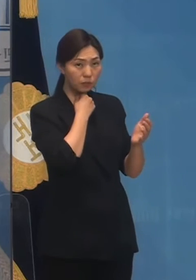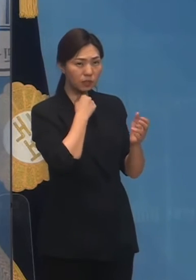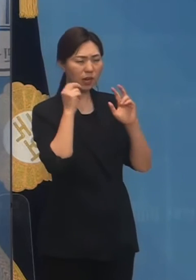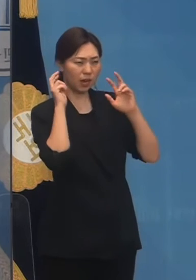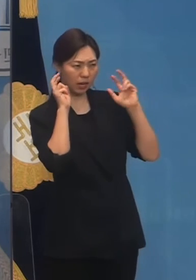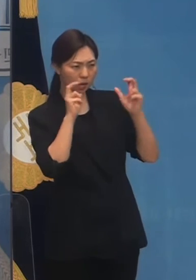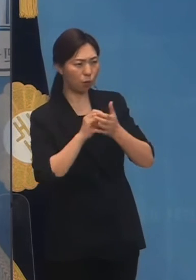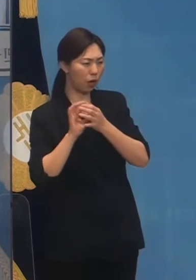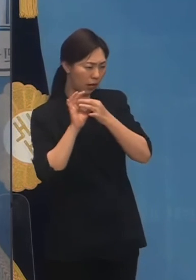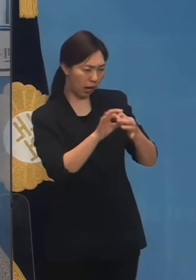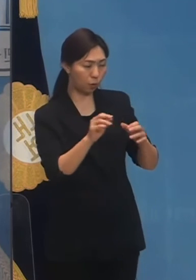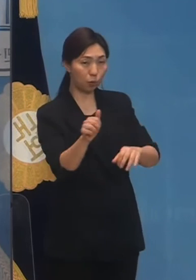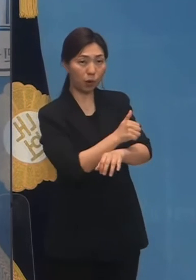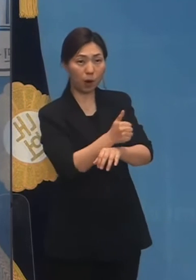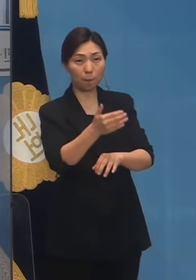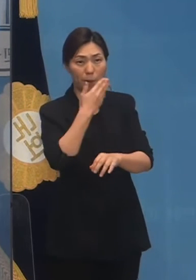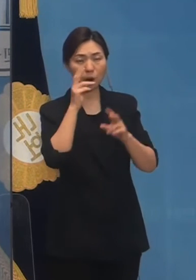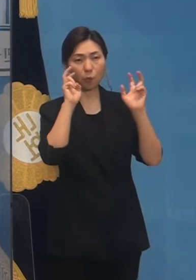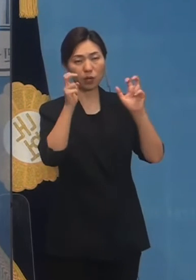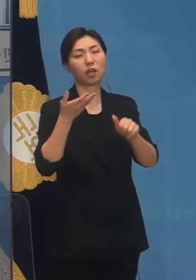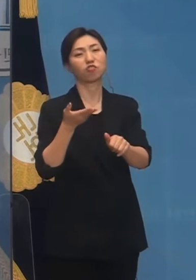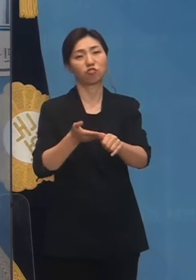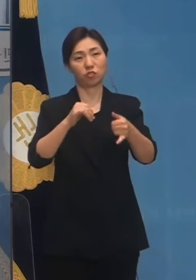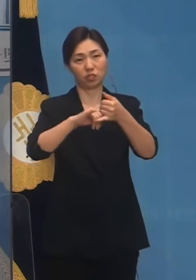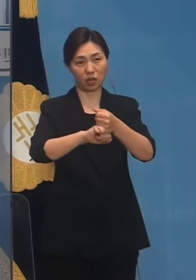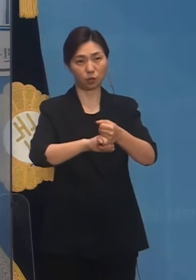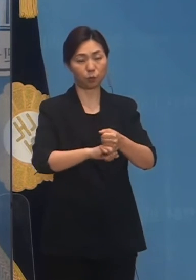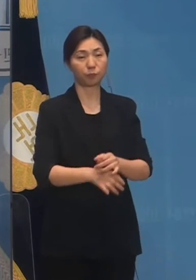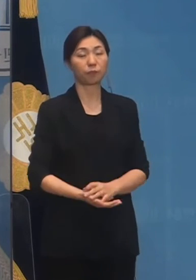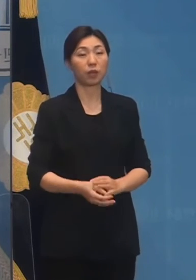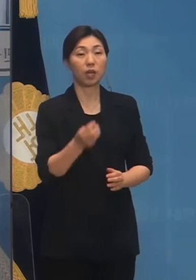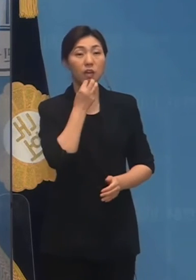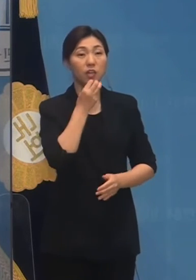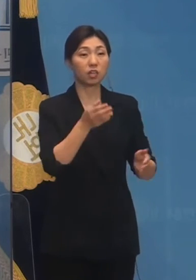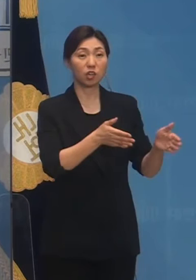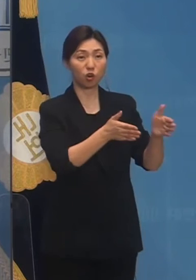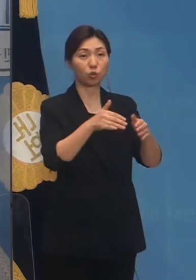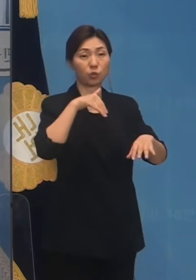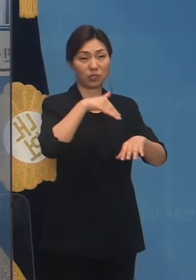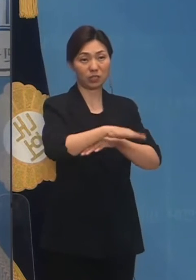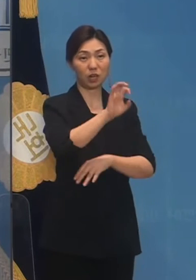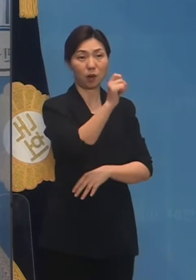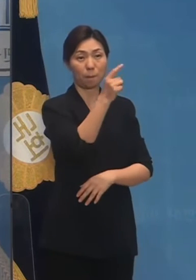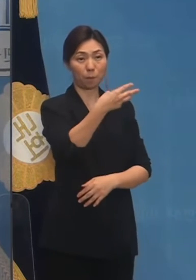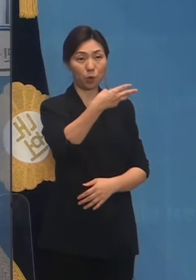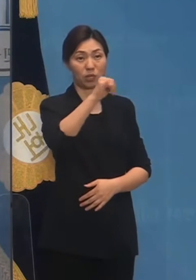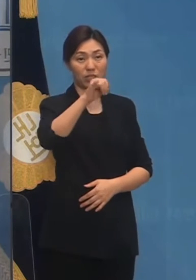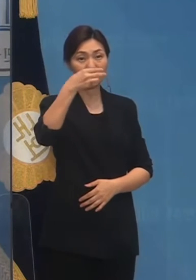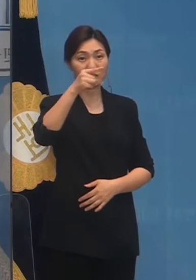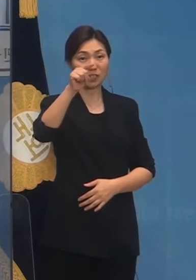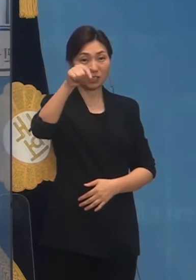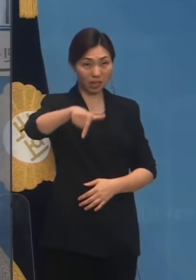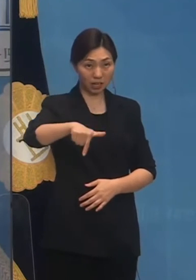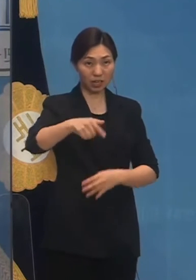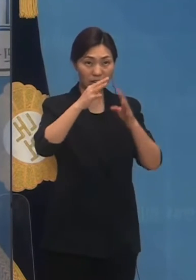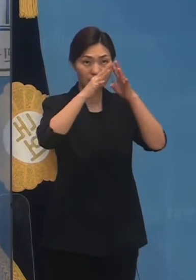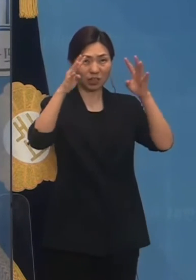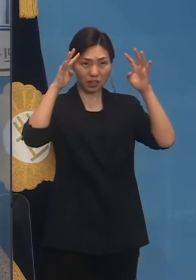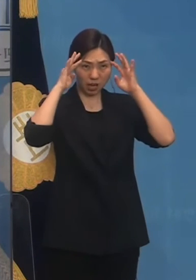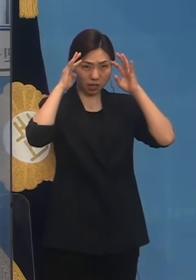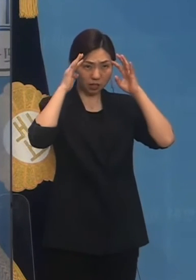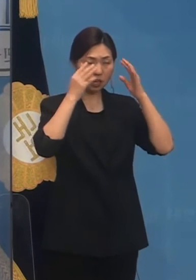대폭 확충하겠습니다. 경기도형 폴리텍 대학을 기업과 학교에 연대해서